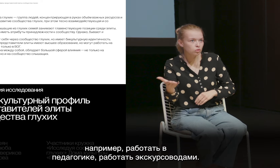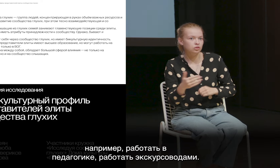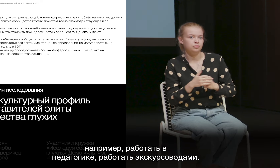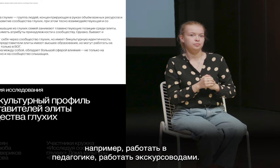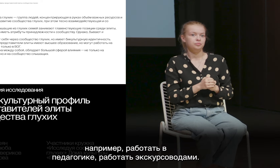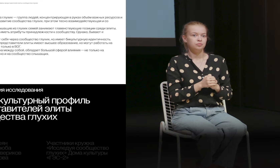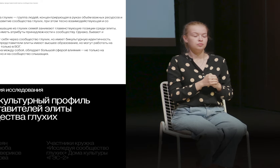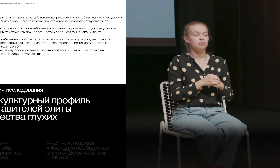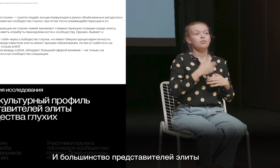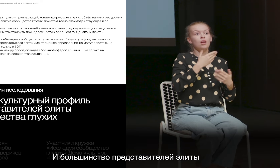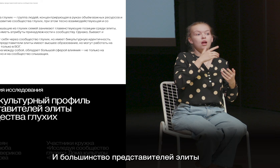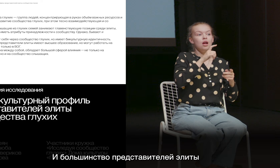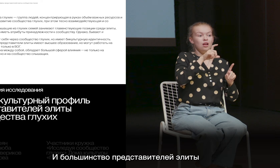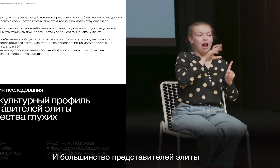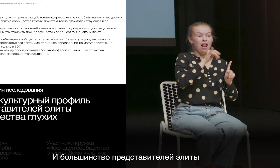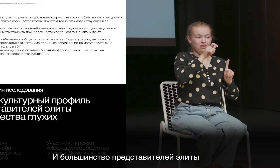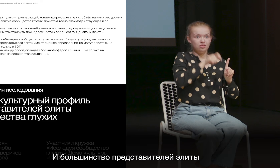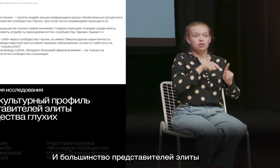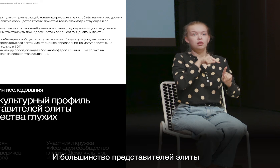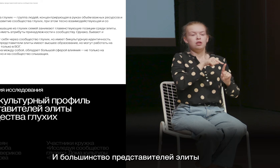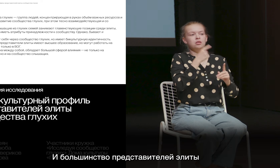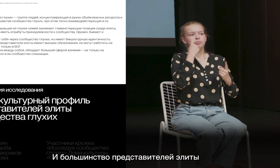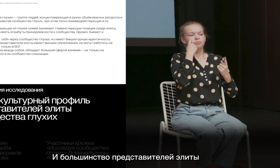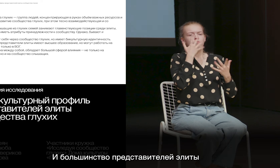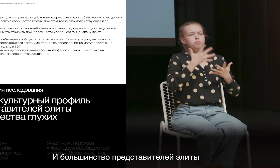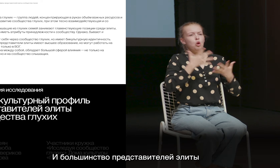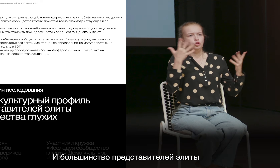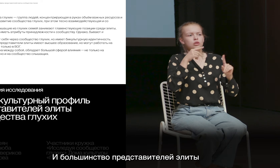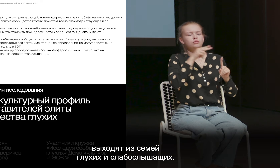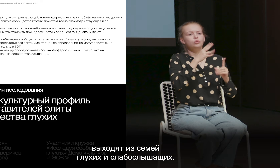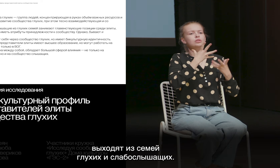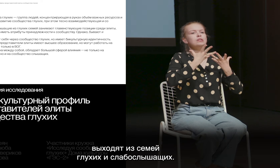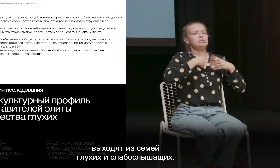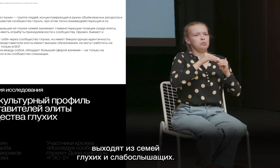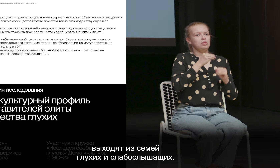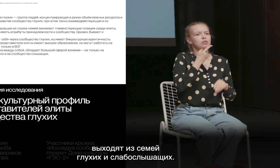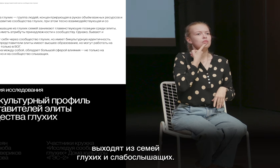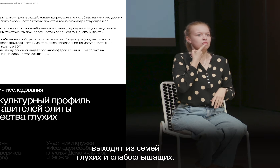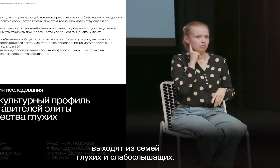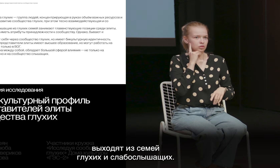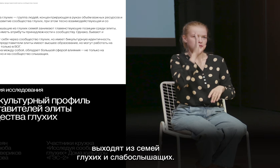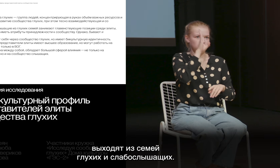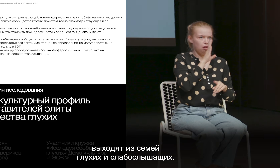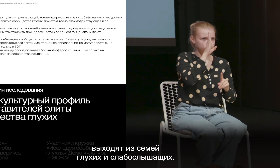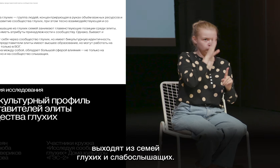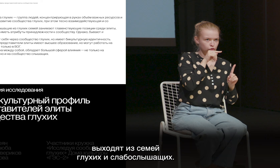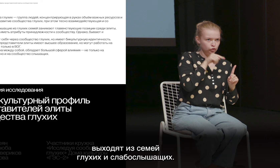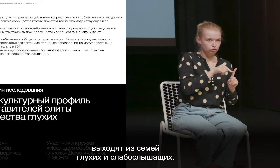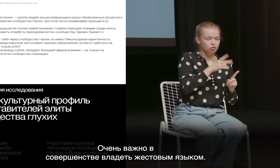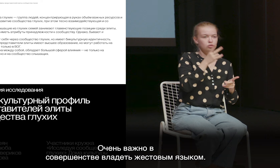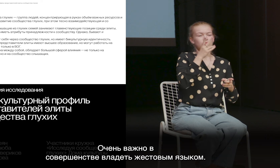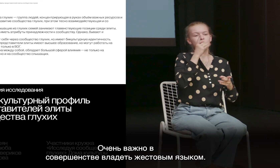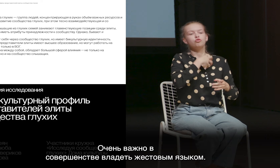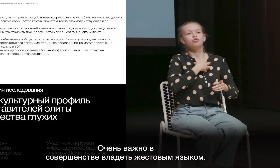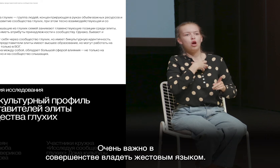работать экскурсоводами. И члены элиты в большинство имеют из семьи, выходят